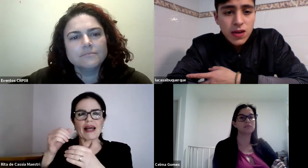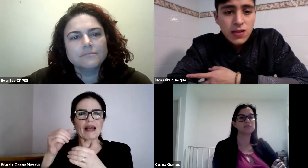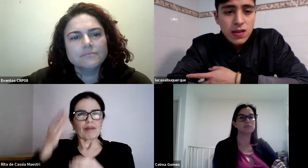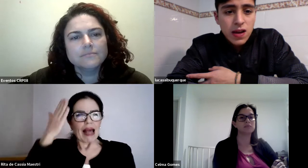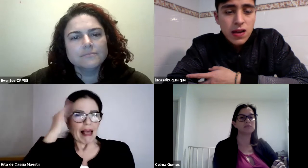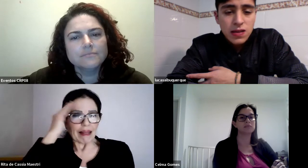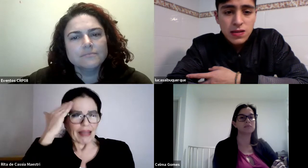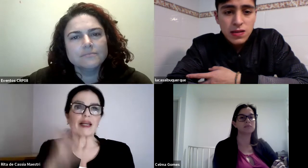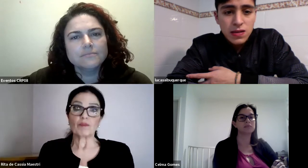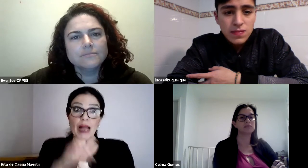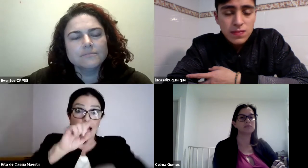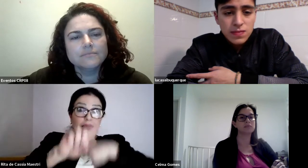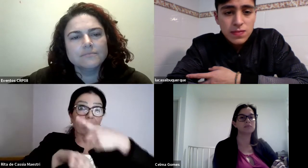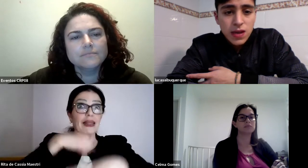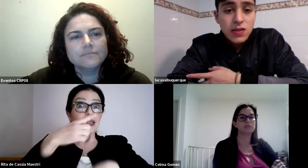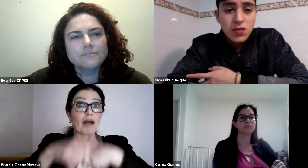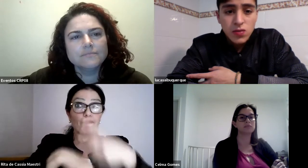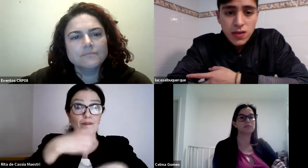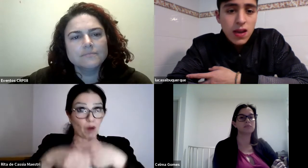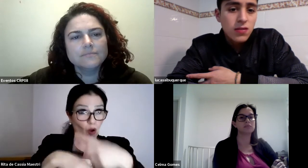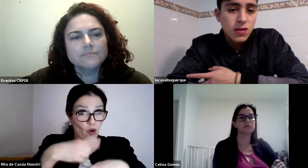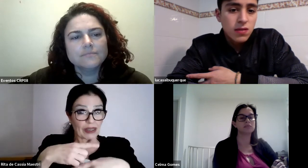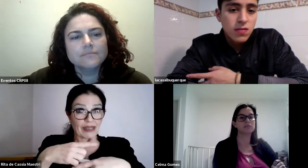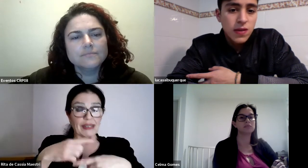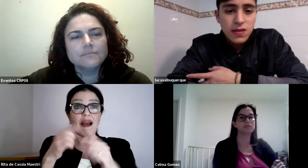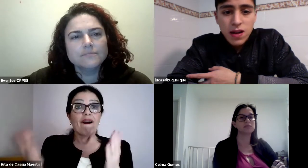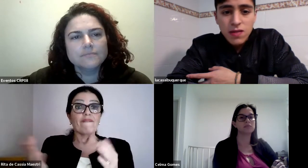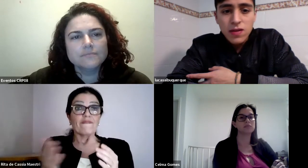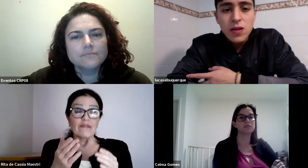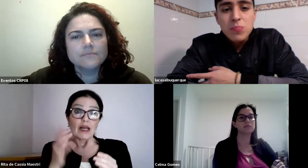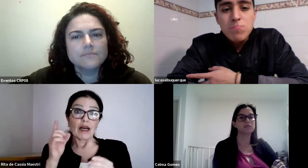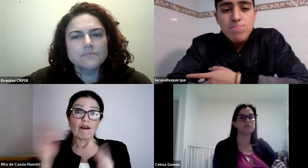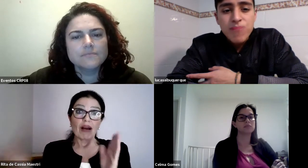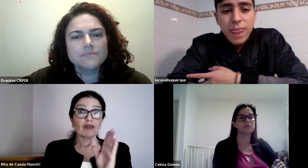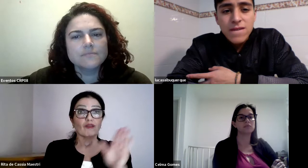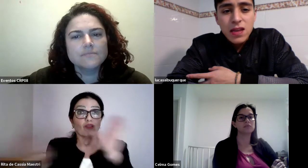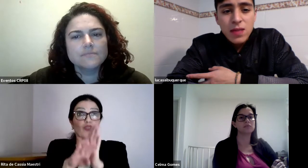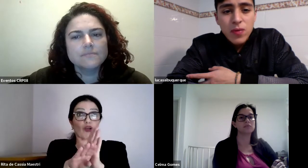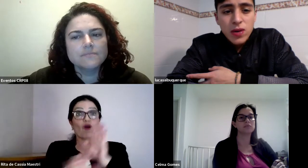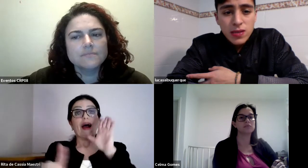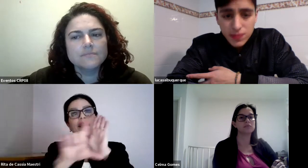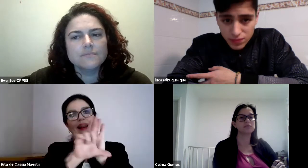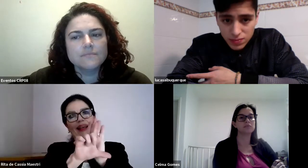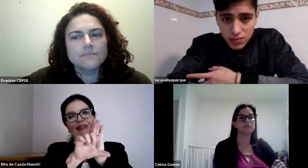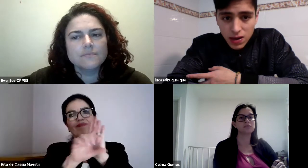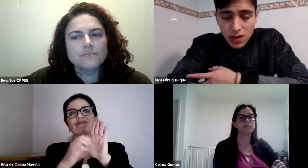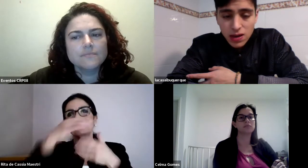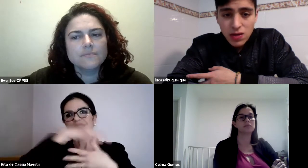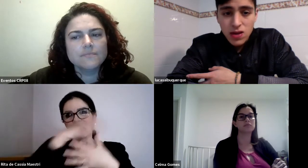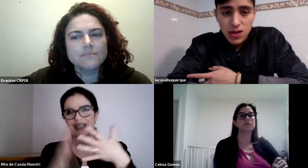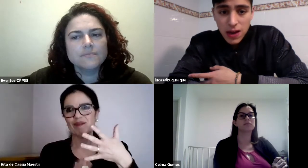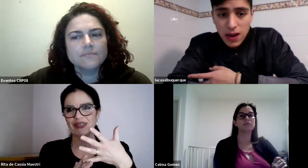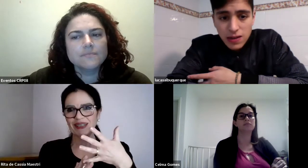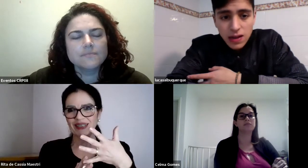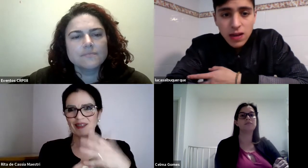a aceitar esses conselhos que eu passava, e depois, com